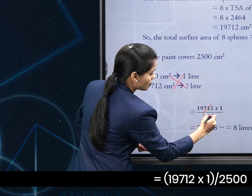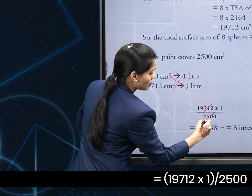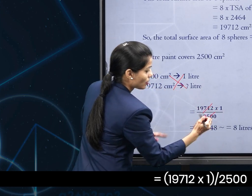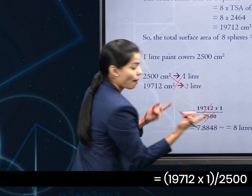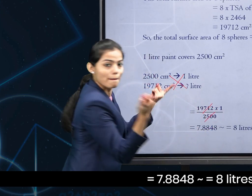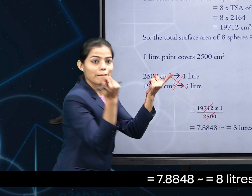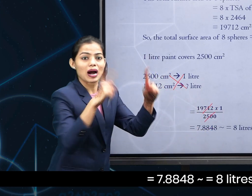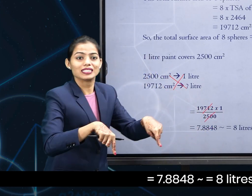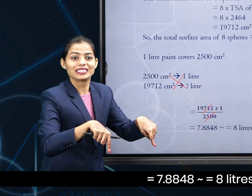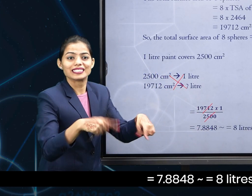is equals to